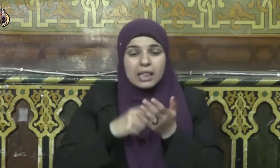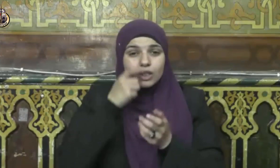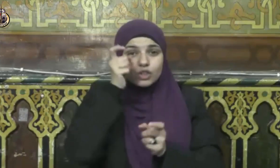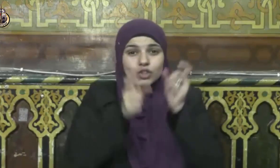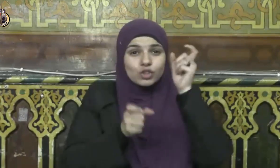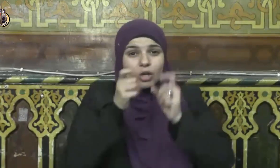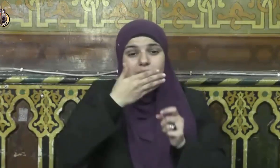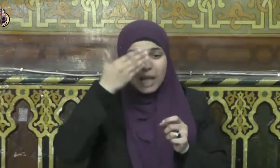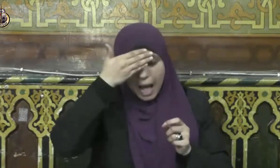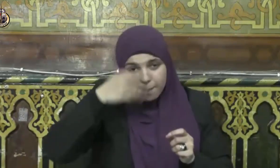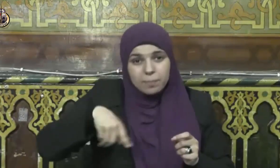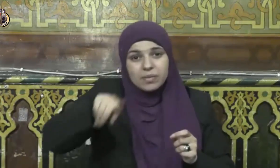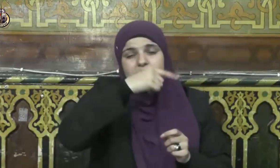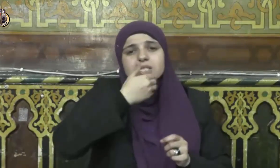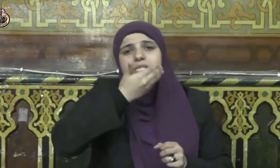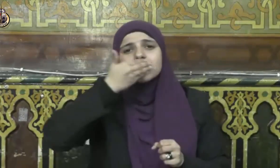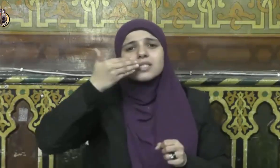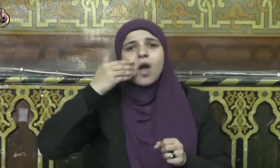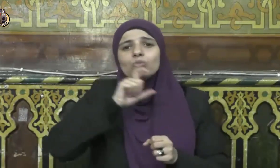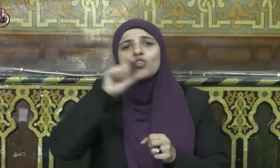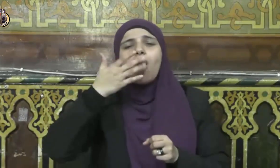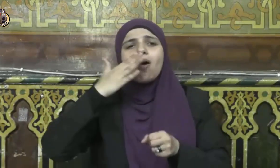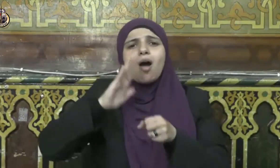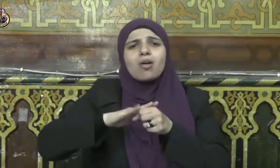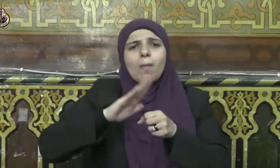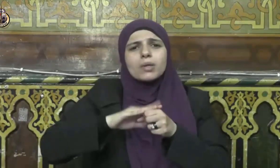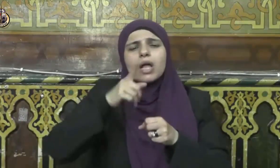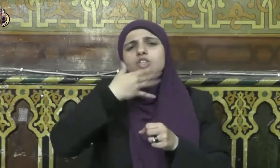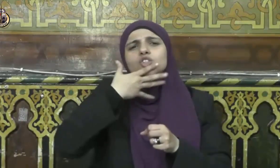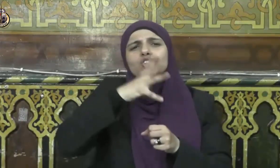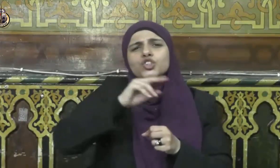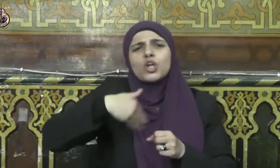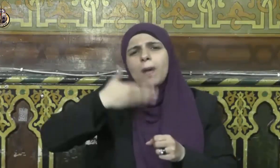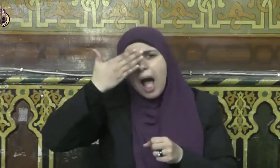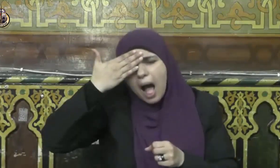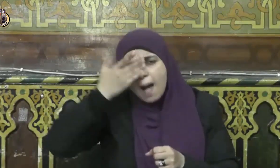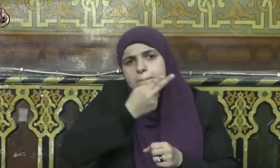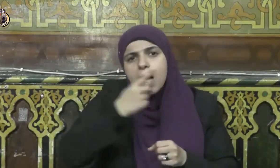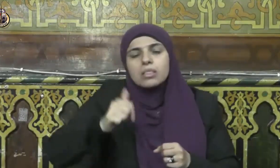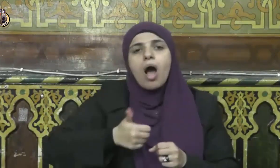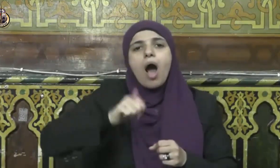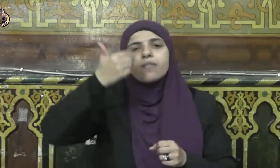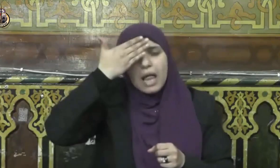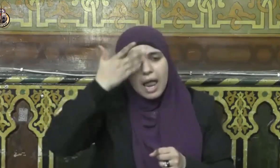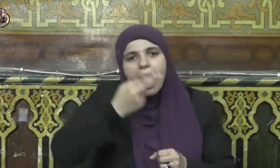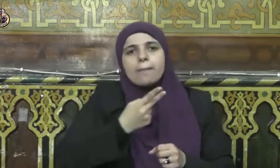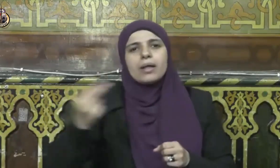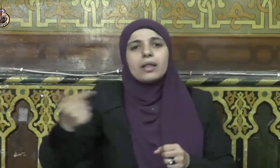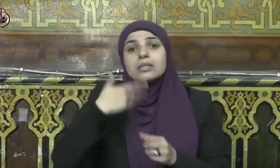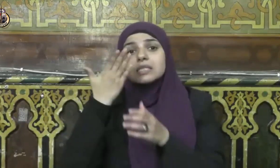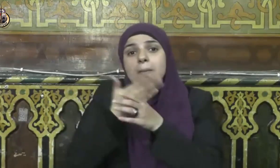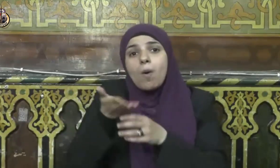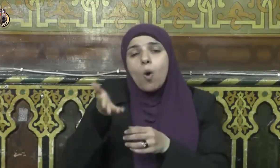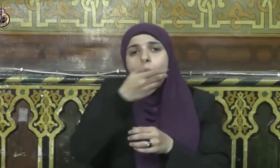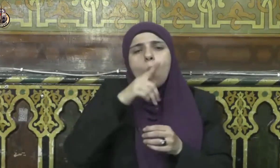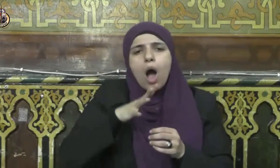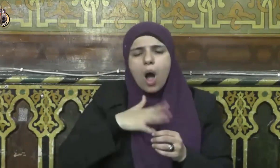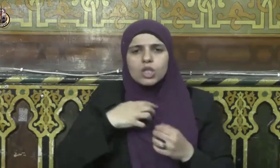إن العبد بصيامه رمضان قد أدى عبادة من أسمى العبادات، حيث تغلب